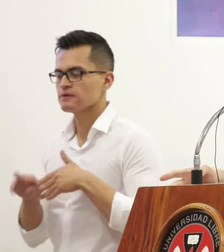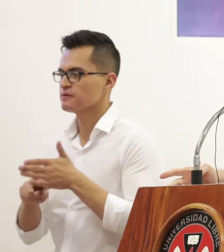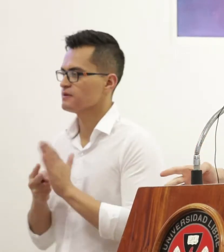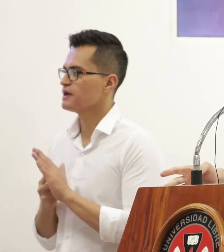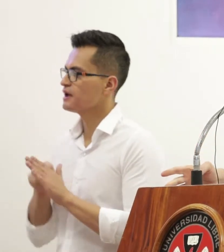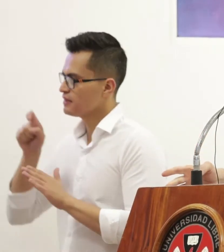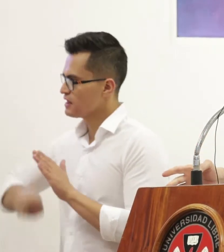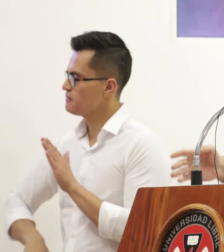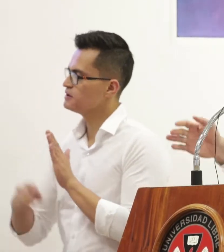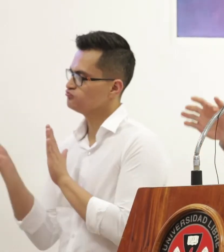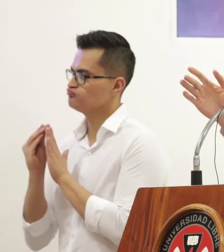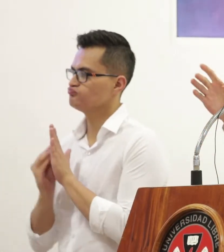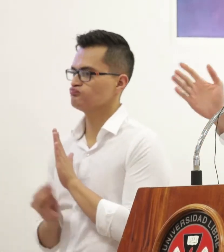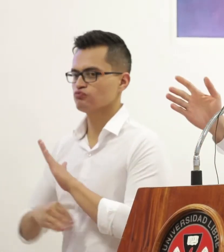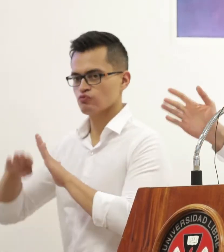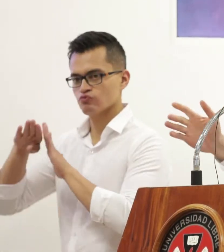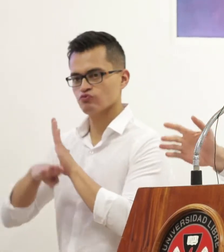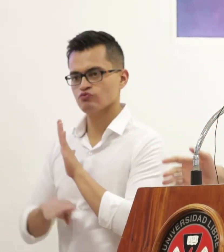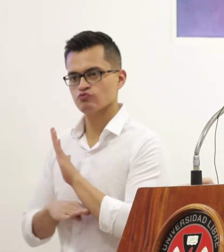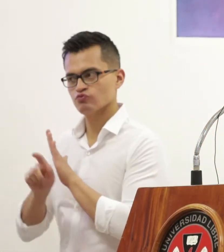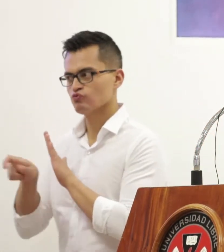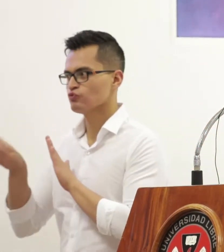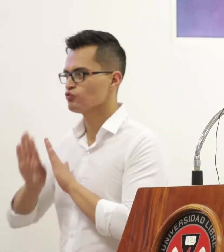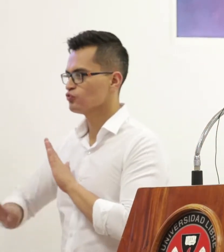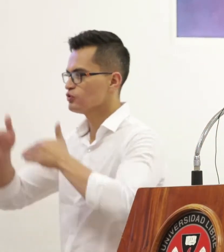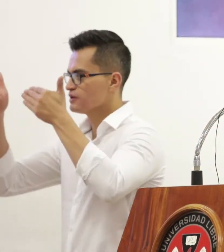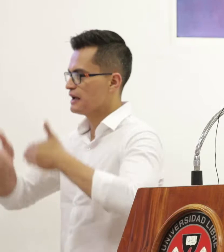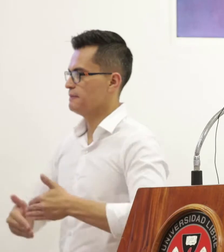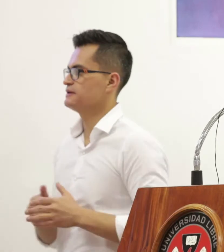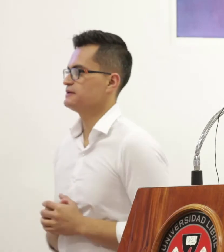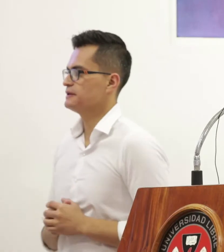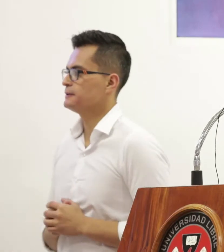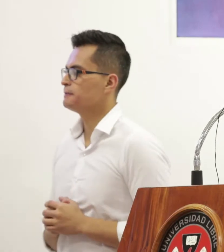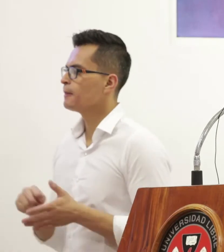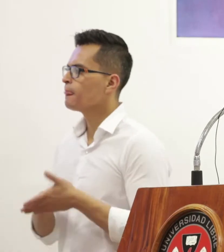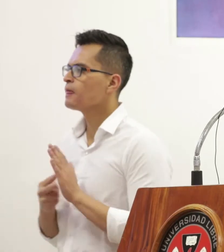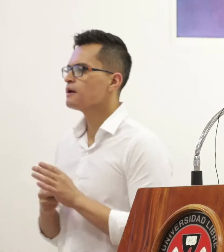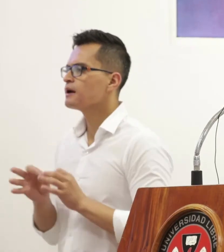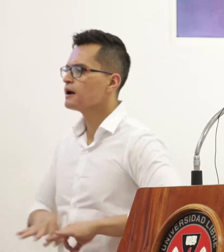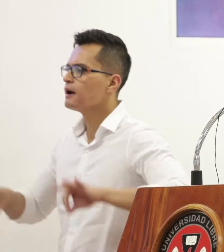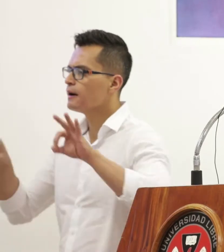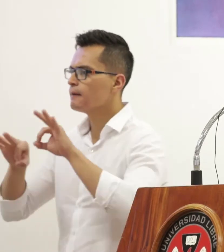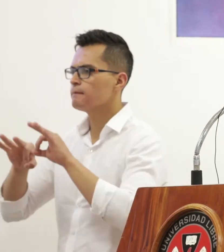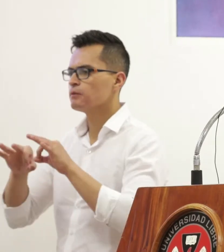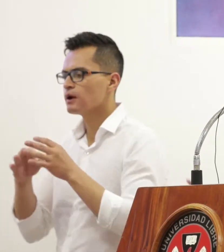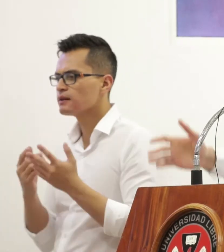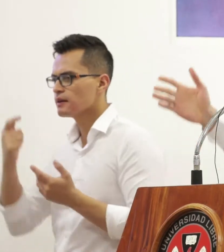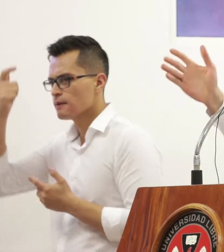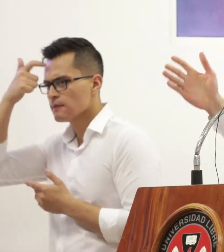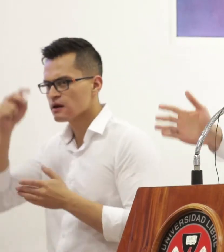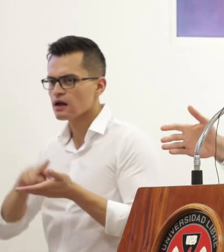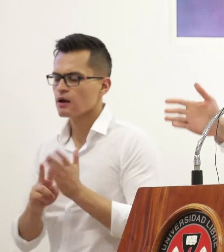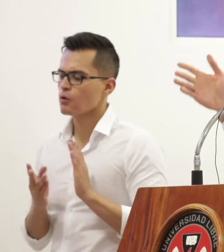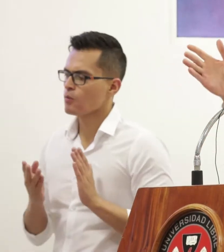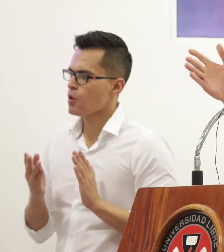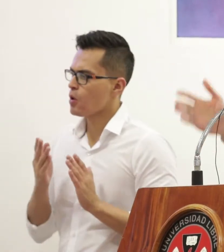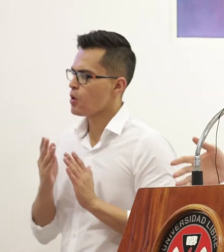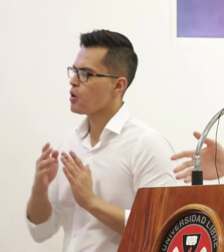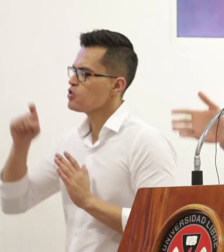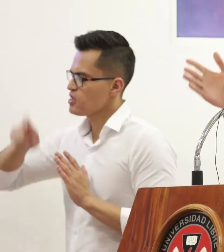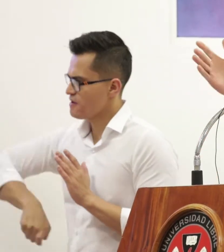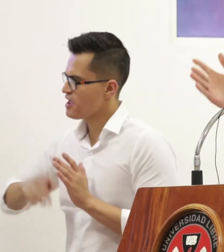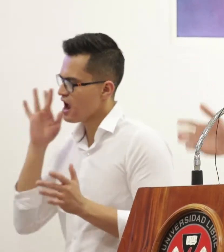de discapacidad. Esto no son ni tranquilizantes de conciencia, ni acciones marginales del Estado, sino una